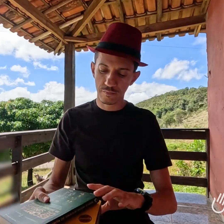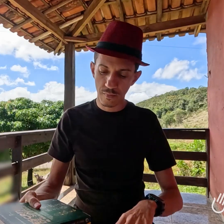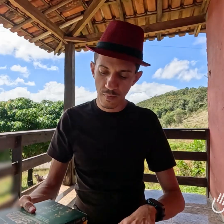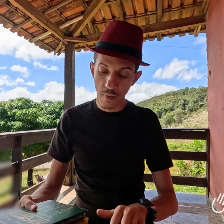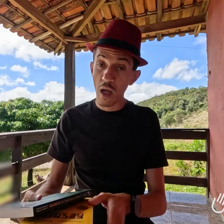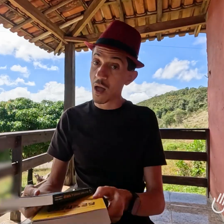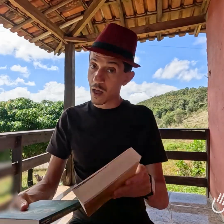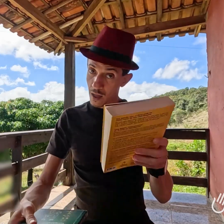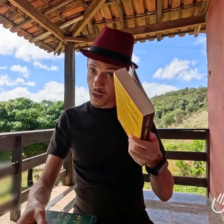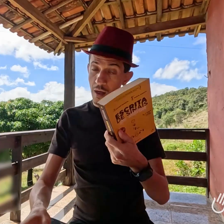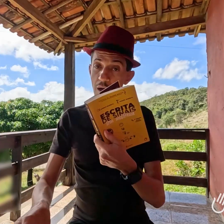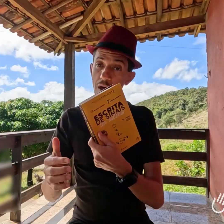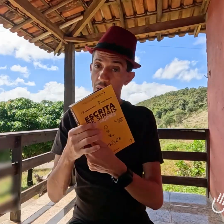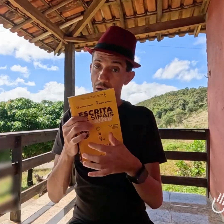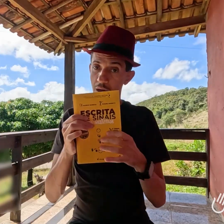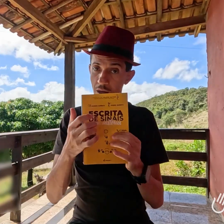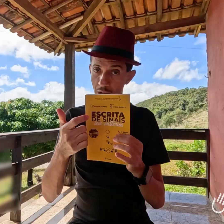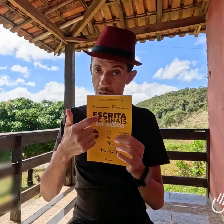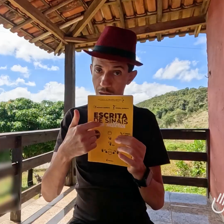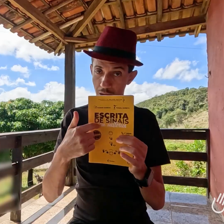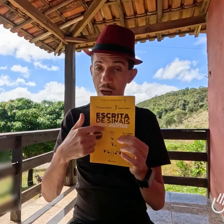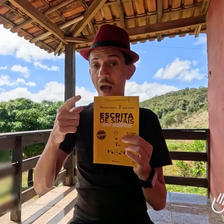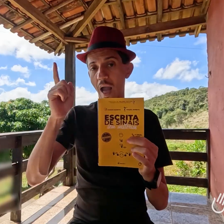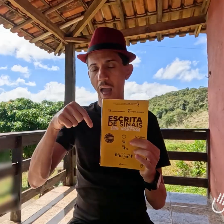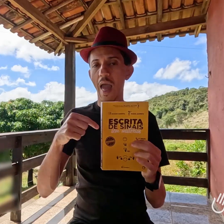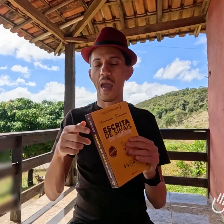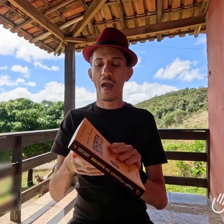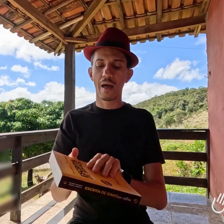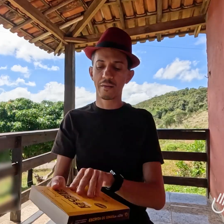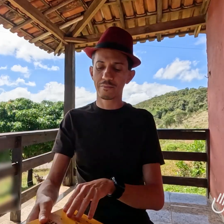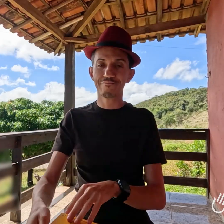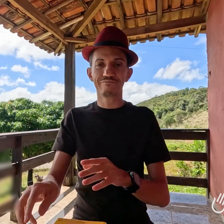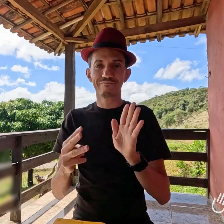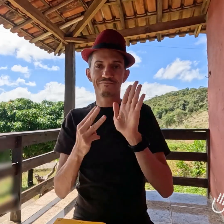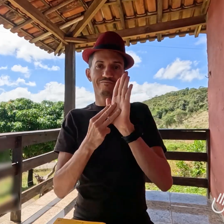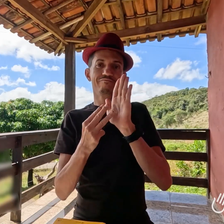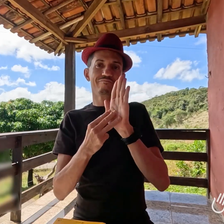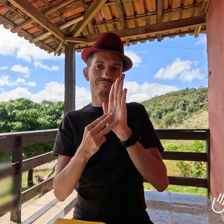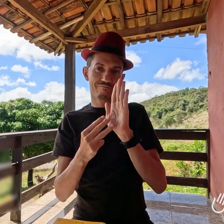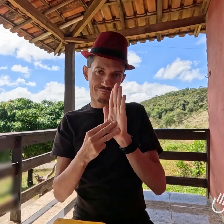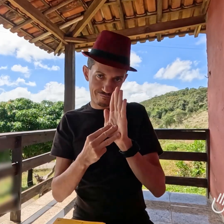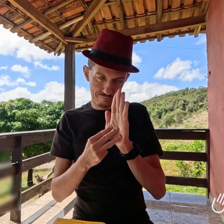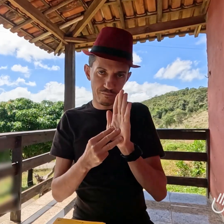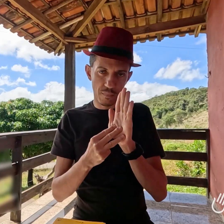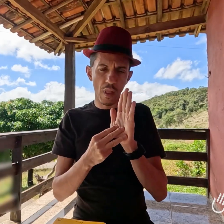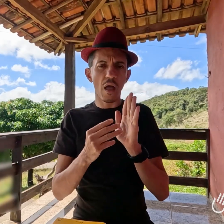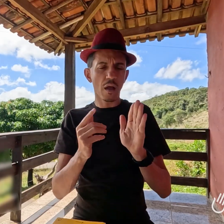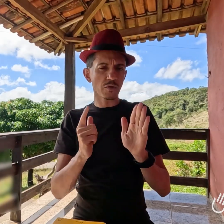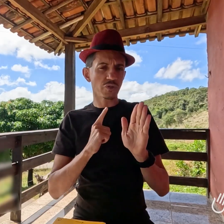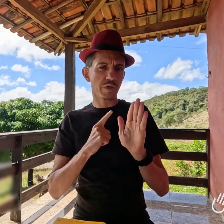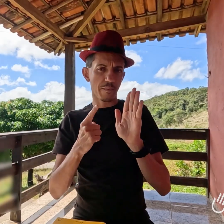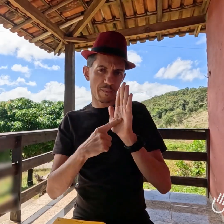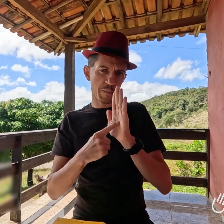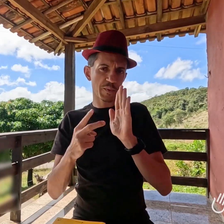Surdos, autoria minha e da Raquel. Lembrando que este aqui é o Escrita de Sinais Sem Mistérios, terceira